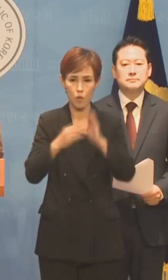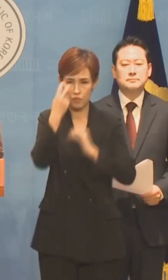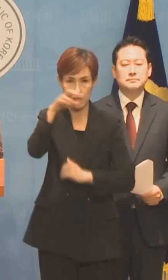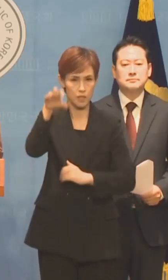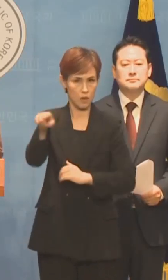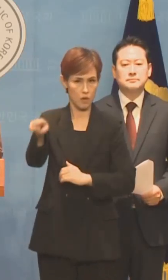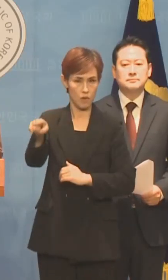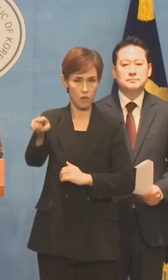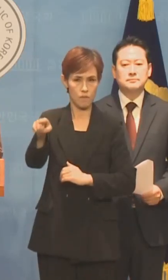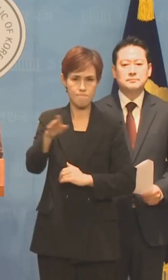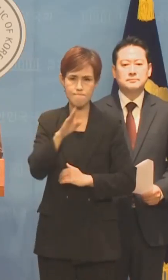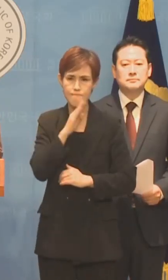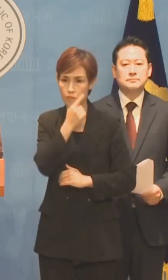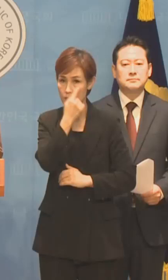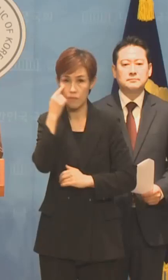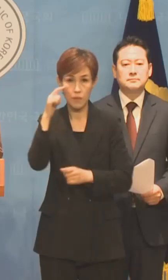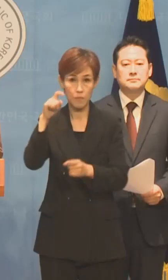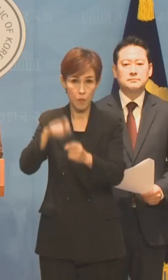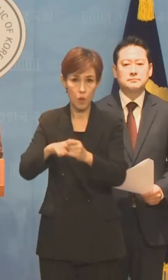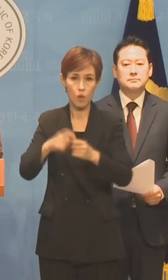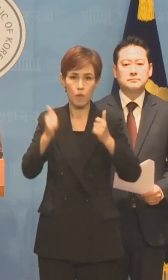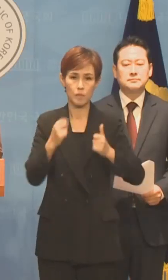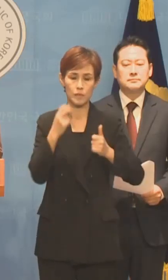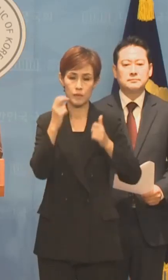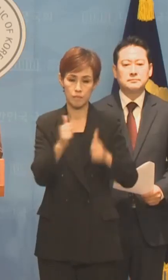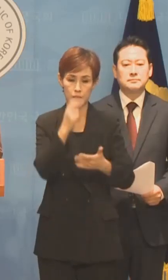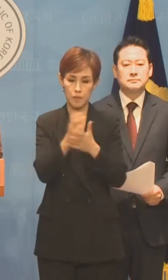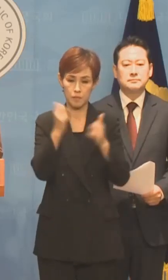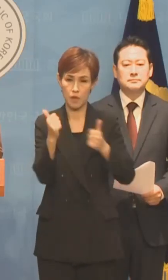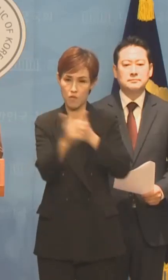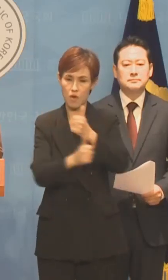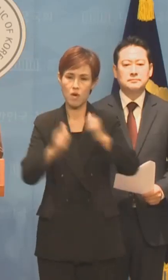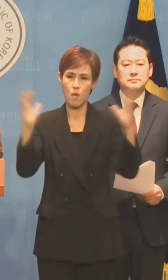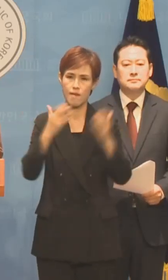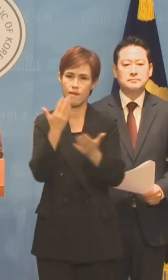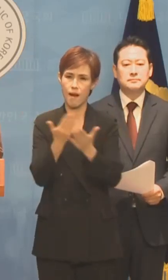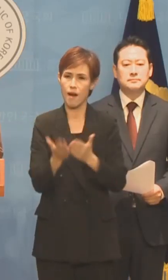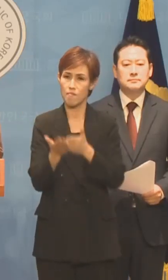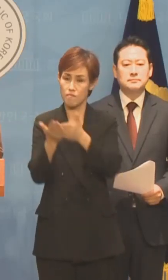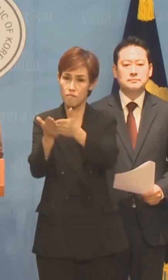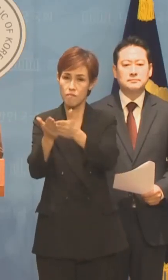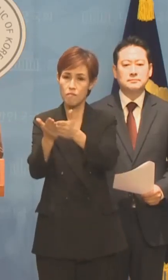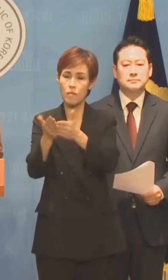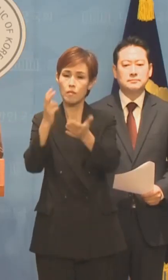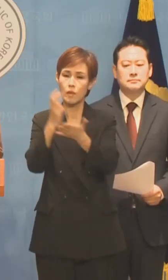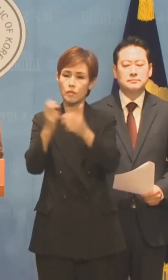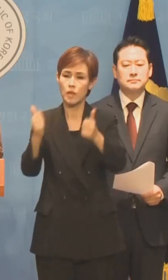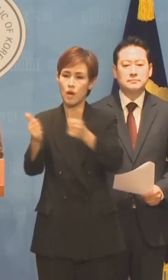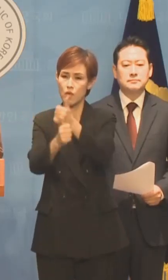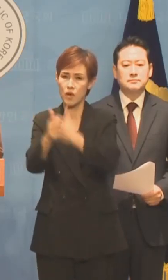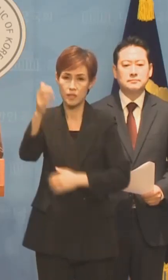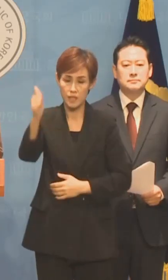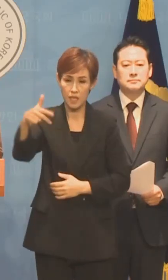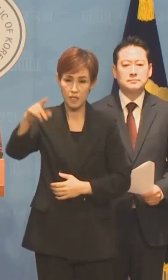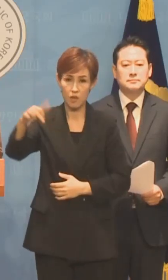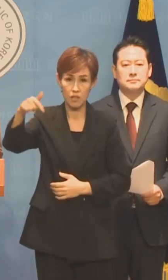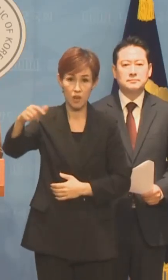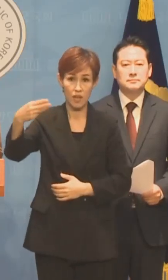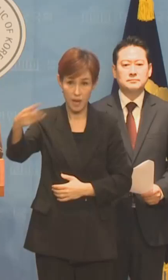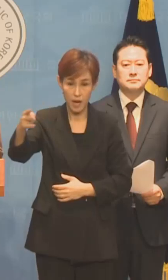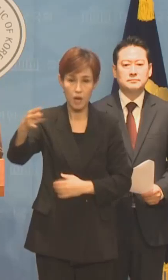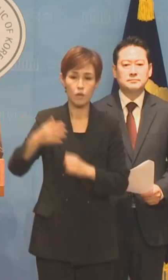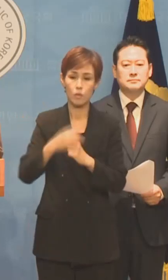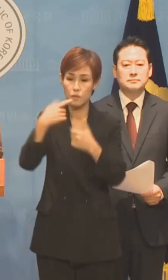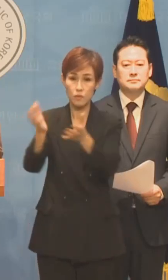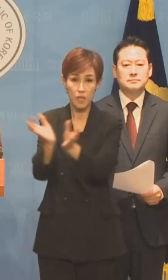상대로 사실관계 확인을 위한 법사위 전체회의를 요구했으나 정청래 법사위원장을 비롯한 민주당은 안건